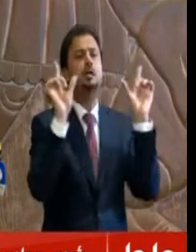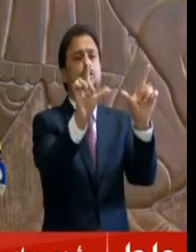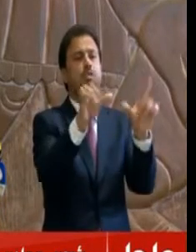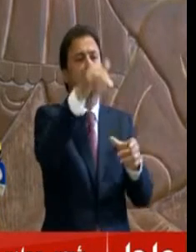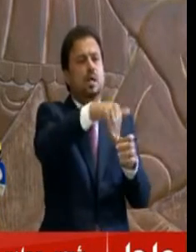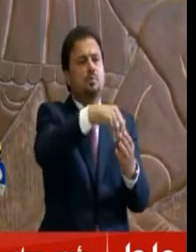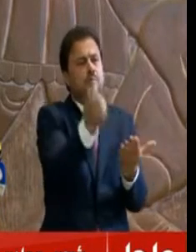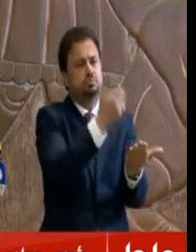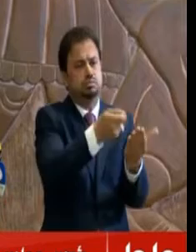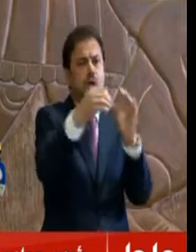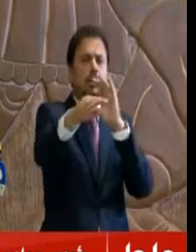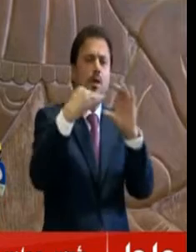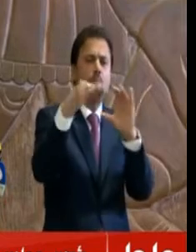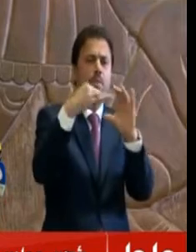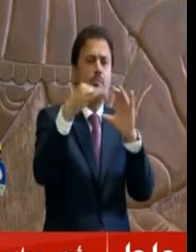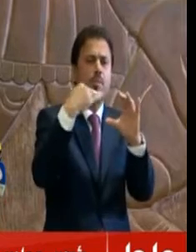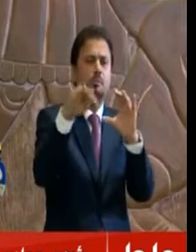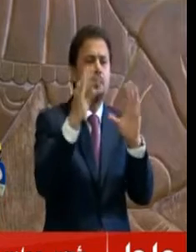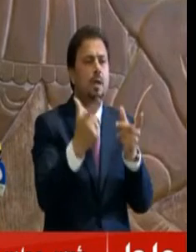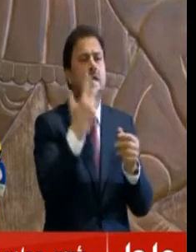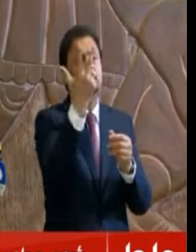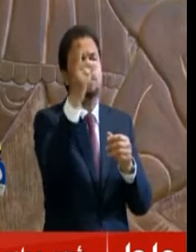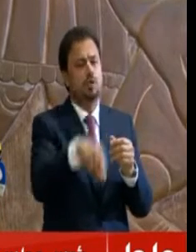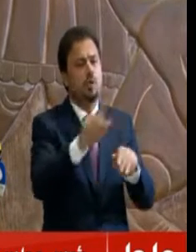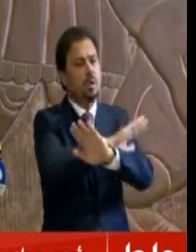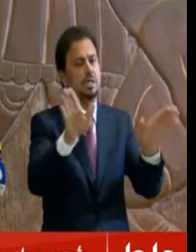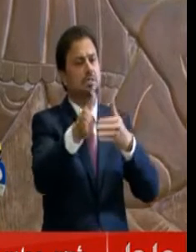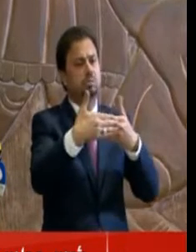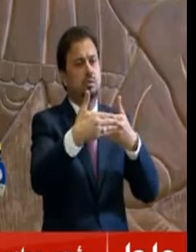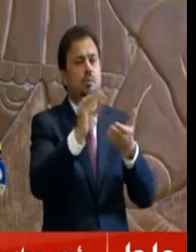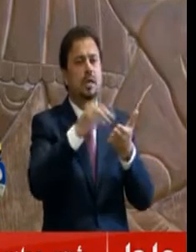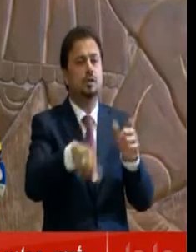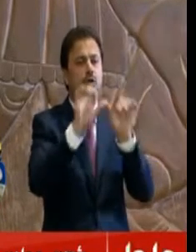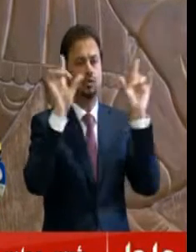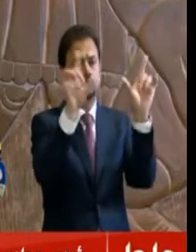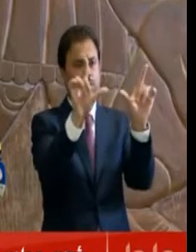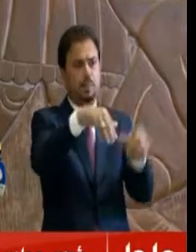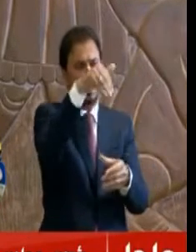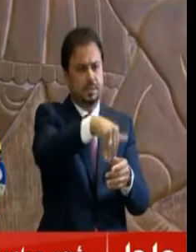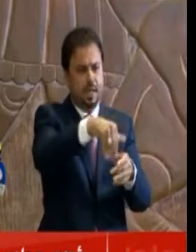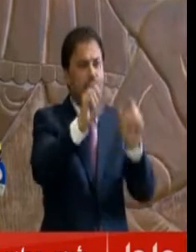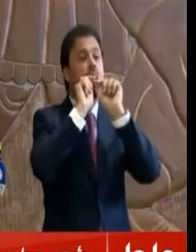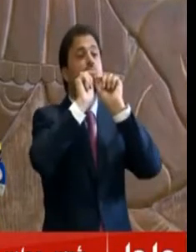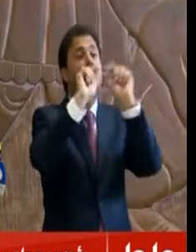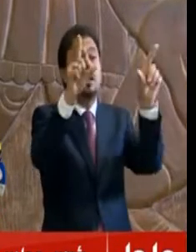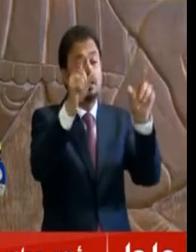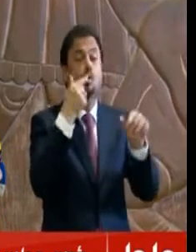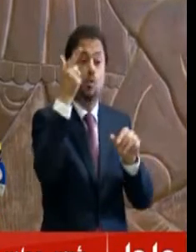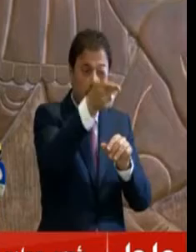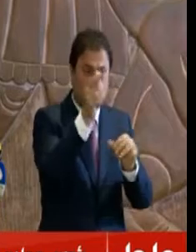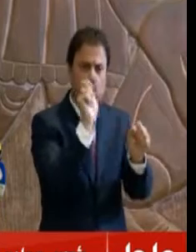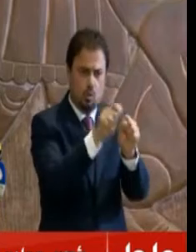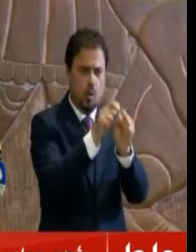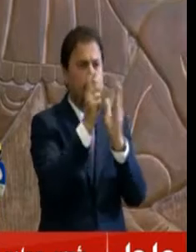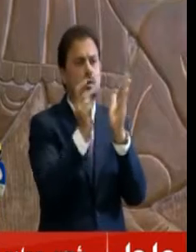المفوضية الطعون المقدمة ولمدة 3 أيام. وتود المفوضية إعلامكم أنه بعد